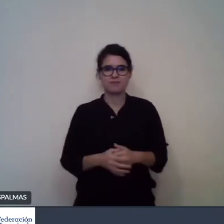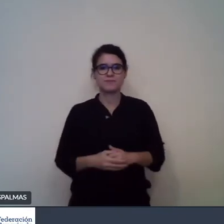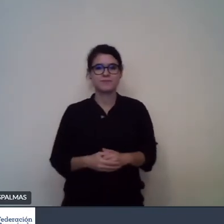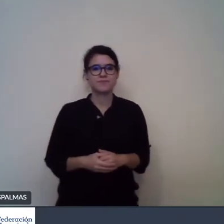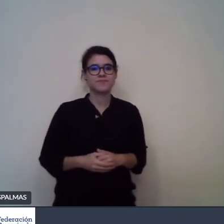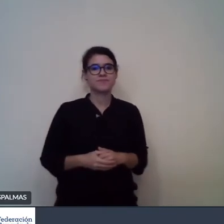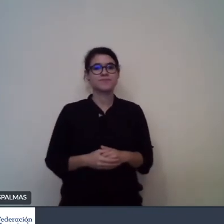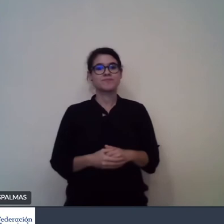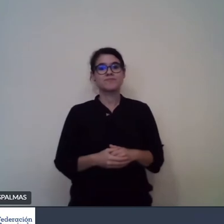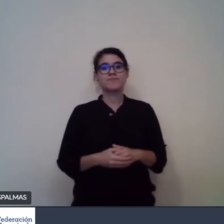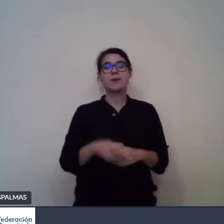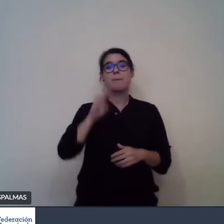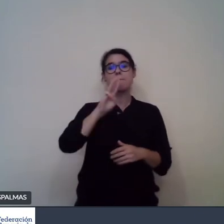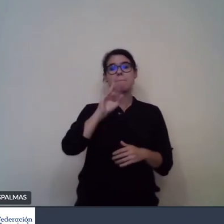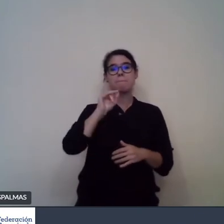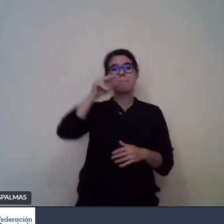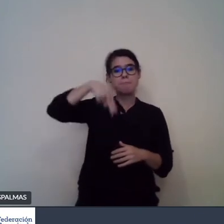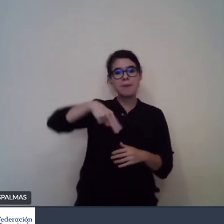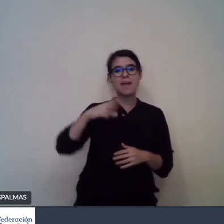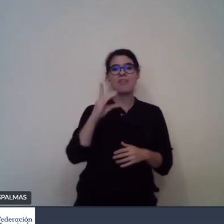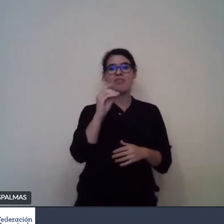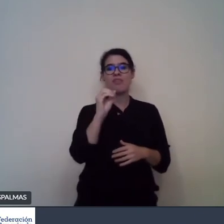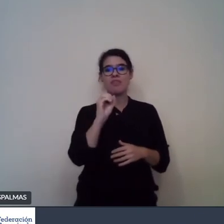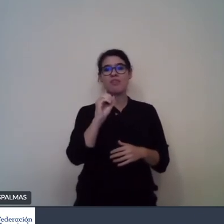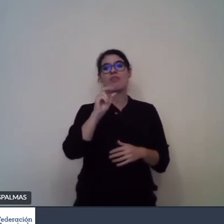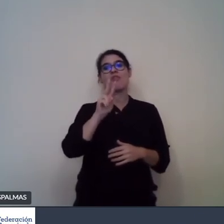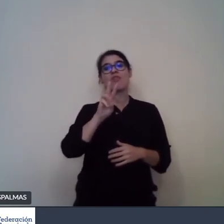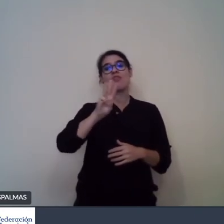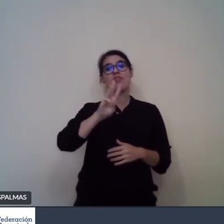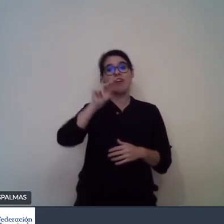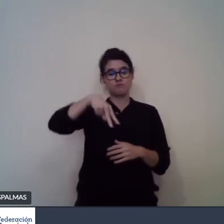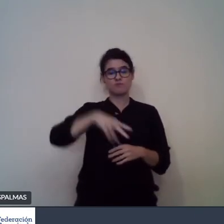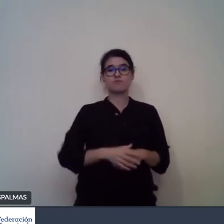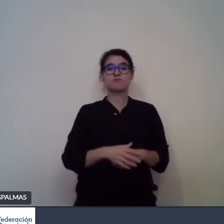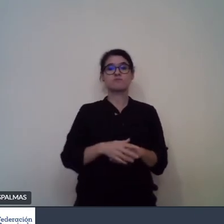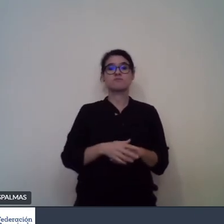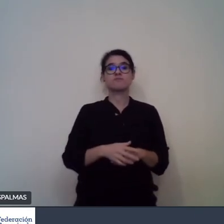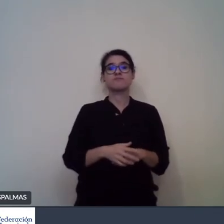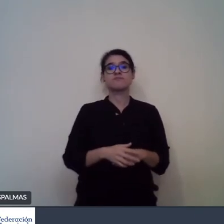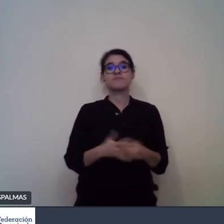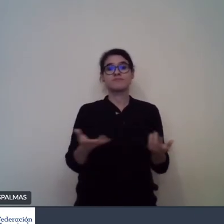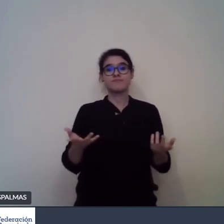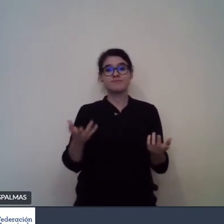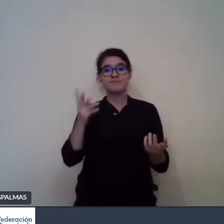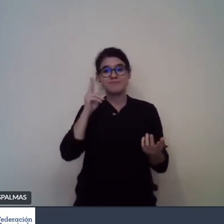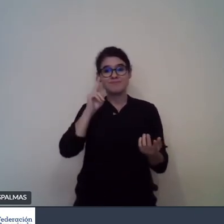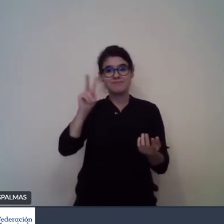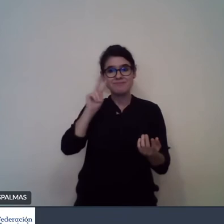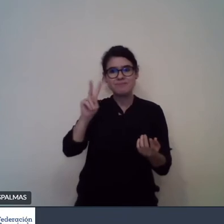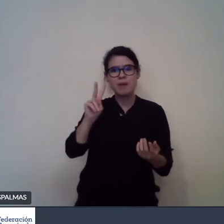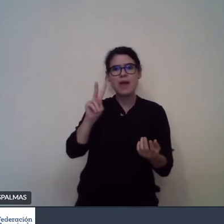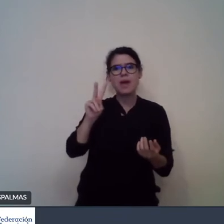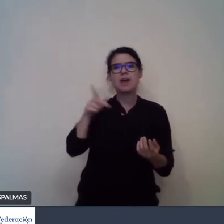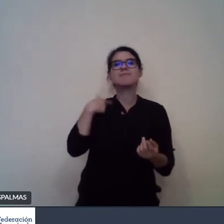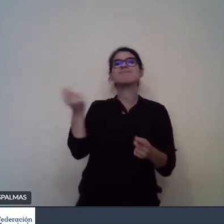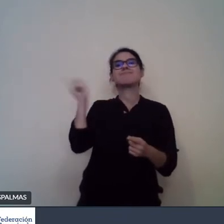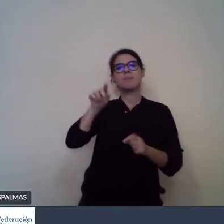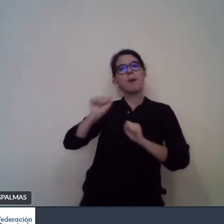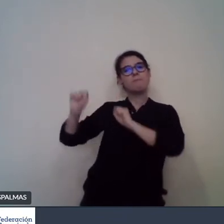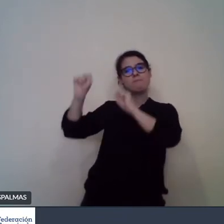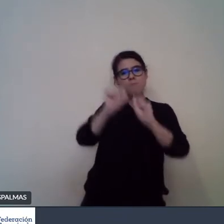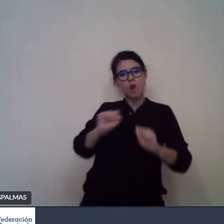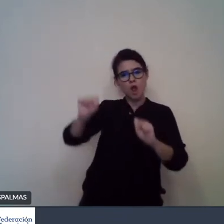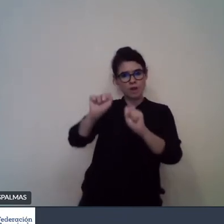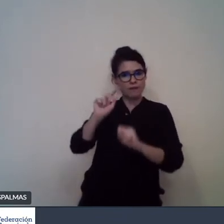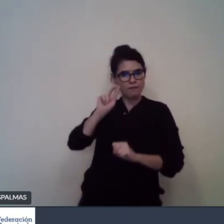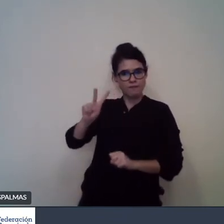Pin down para sacar al pivot fuera, giramos el balón, aquí tenemos de nuevo un bloqueo